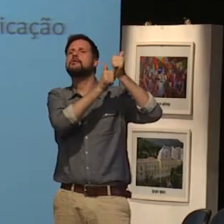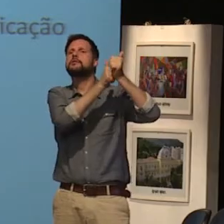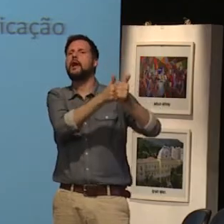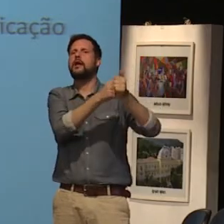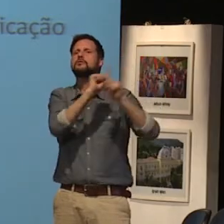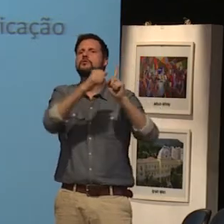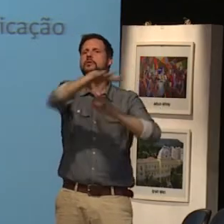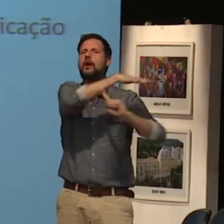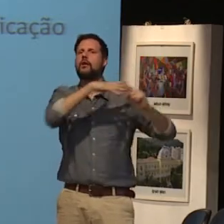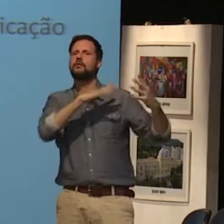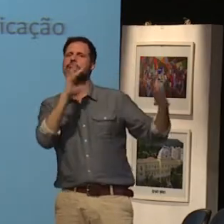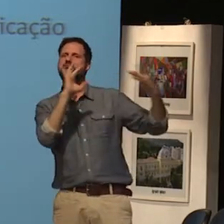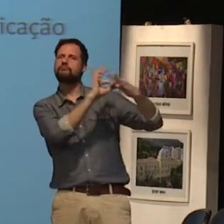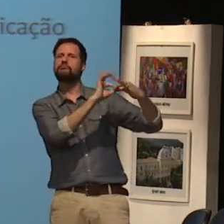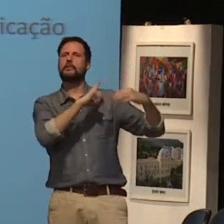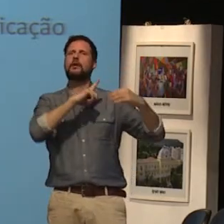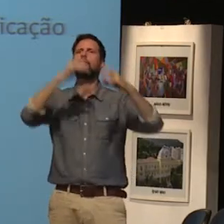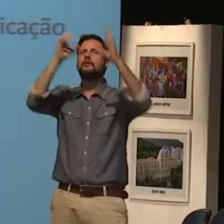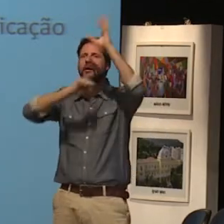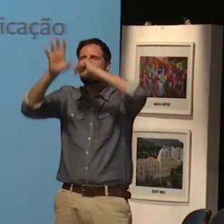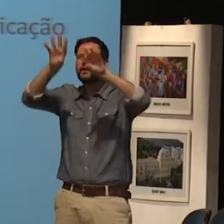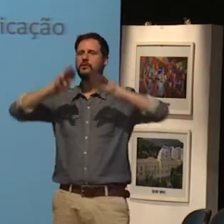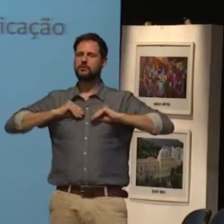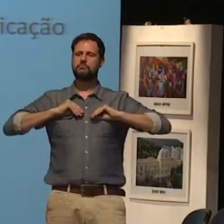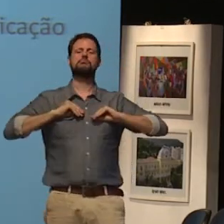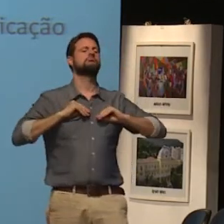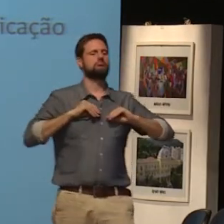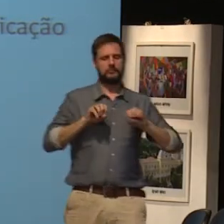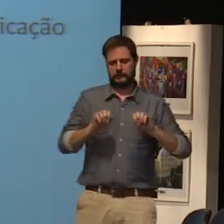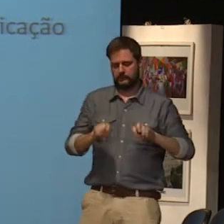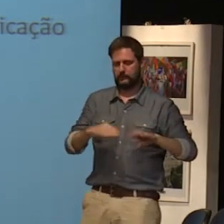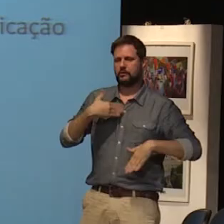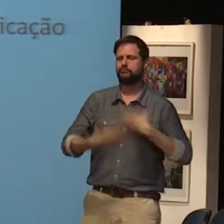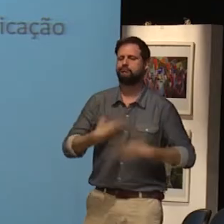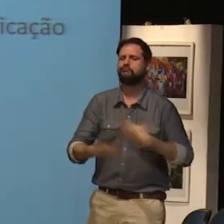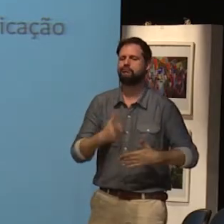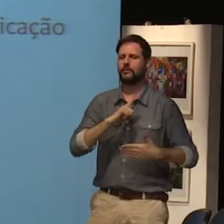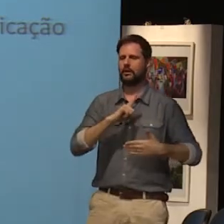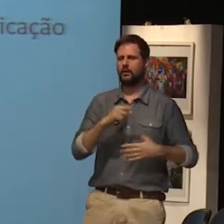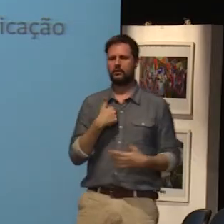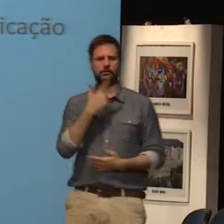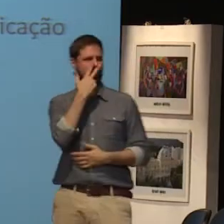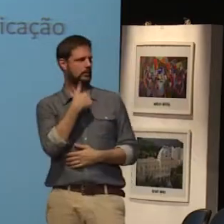currículo que ele estava seguindo a questão das leis, né, do ministério. Então, eles estavam fazendo uma